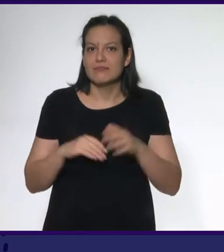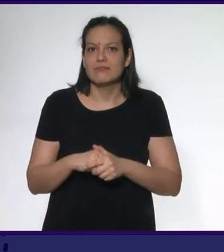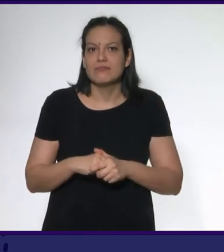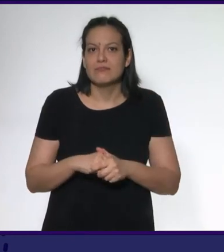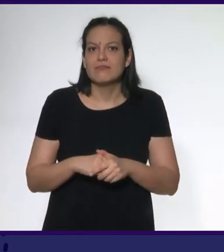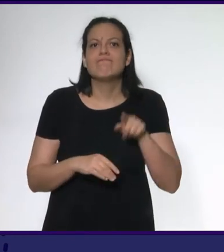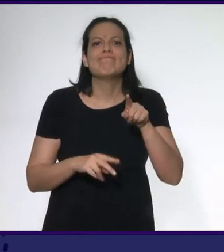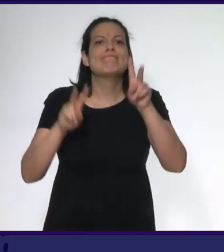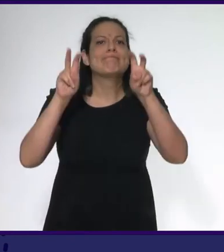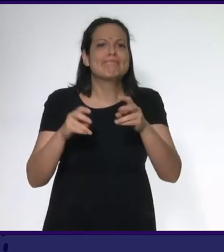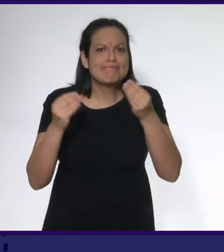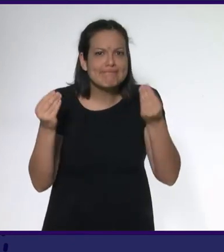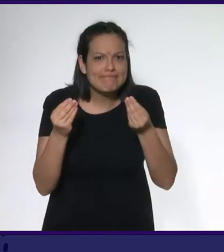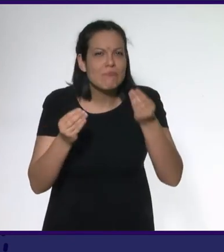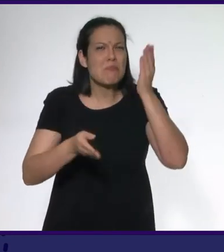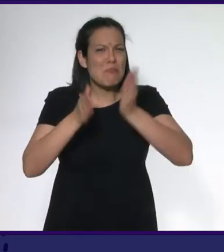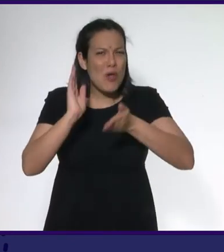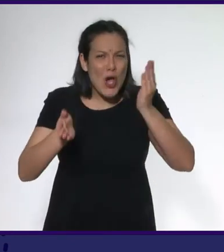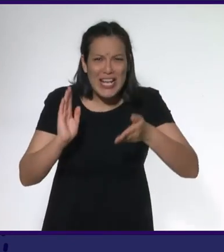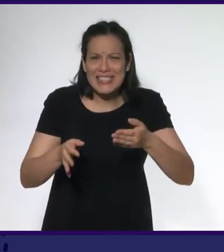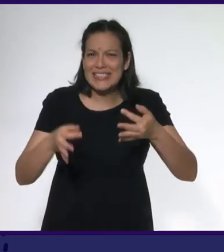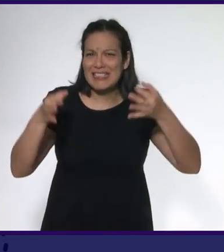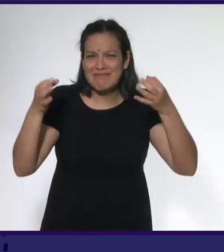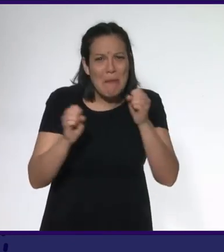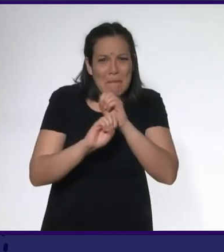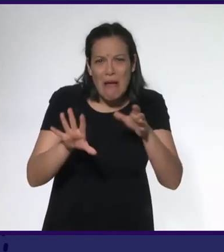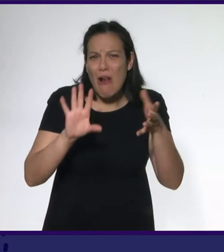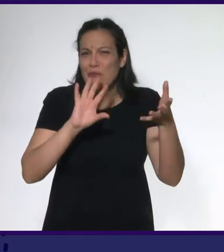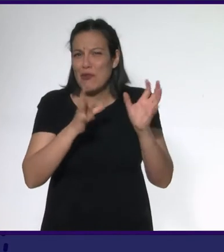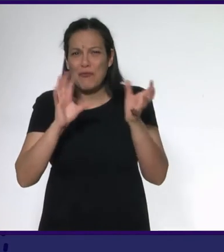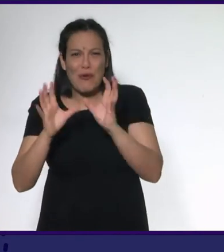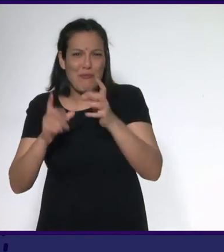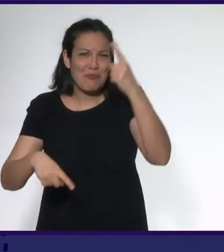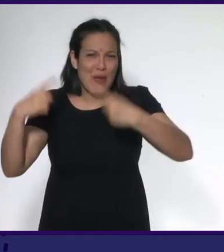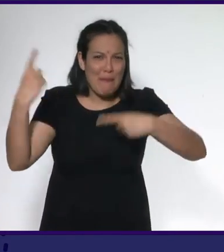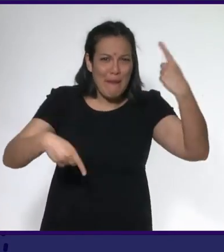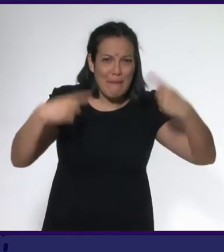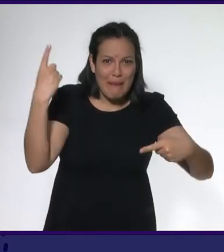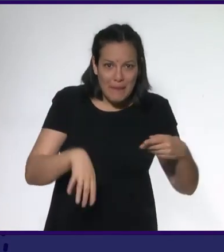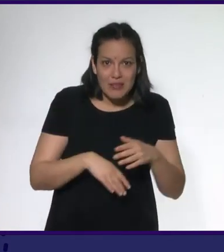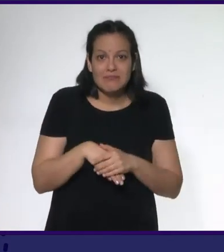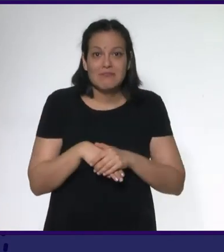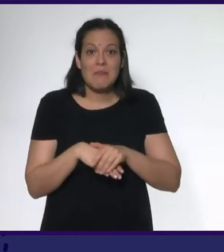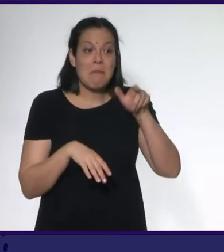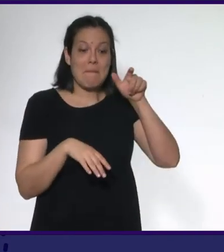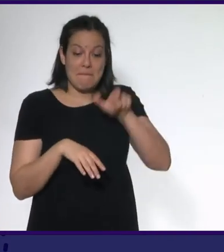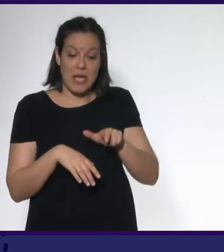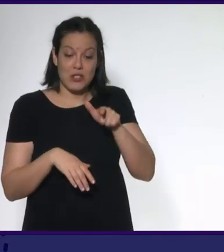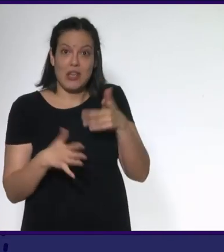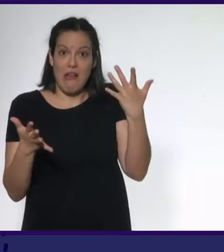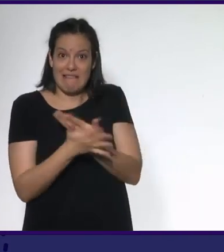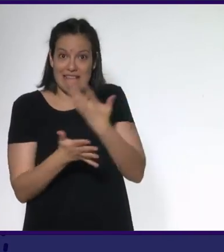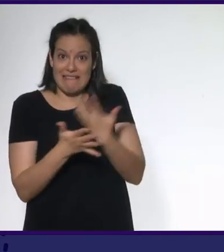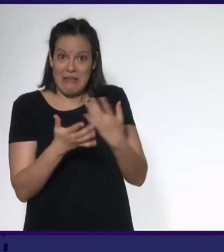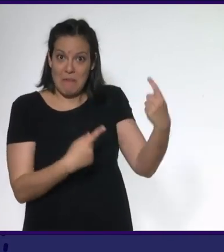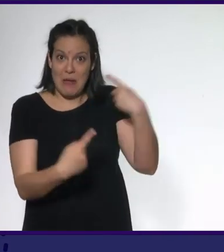actitudes que se presentan. Hablamos de la instalación de la violencia en cualquiera de sus formas y tipos. La